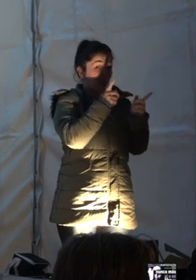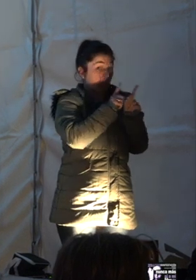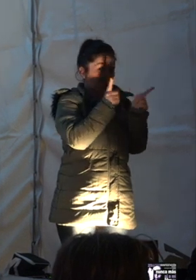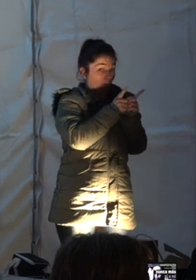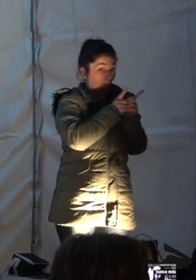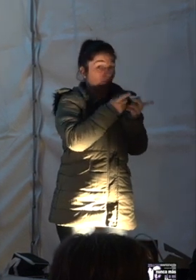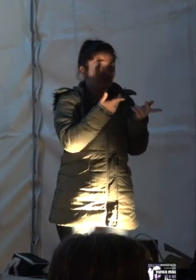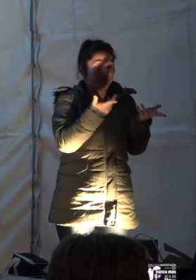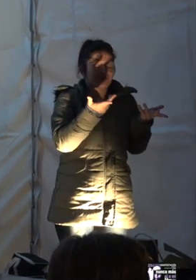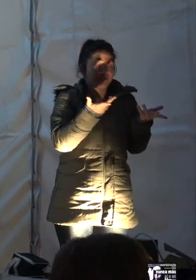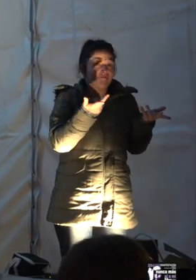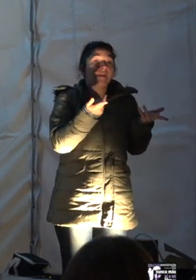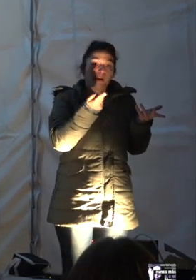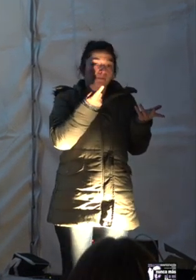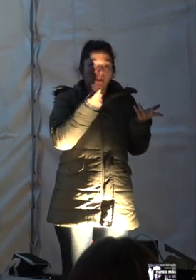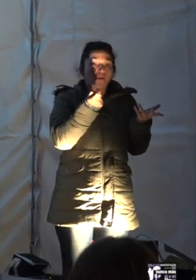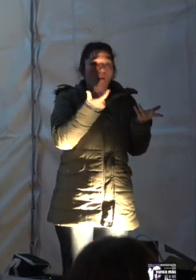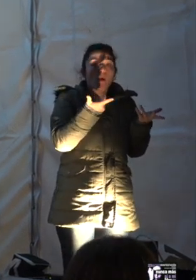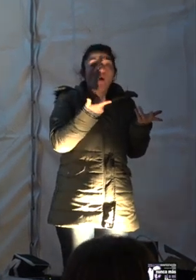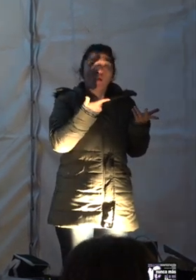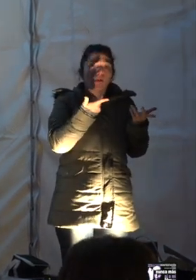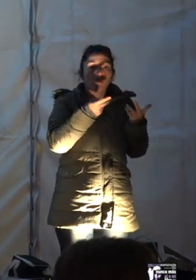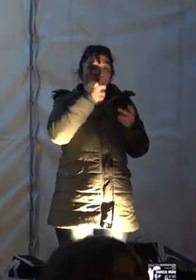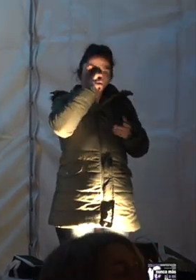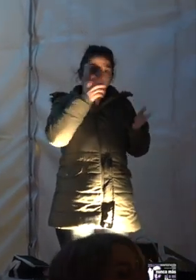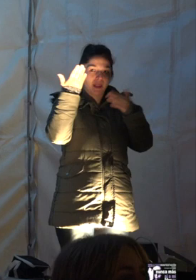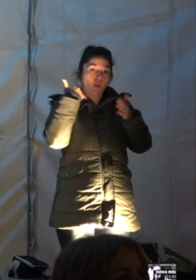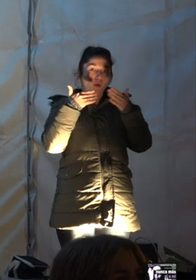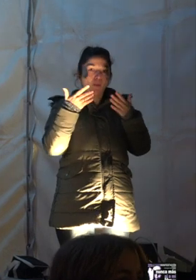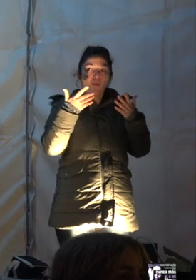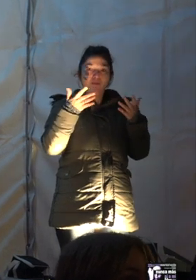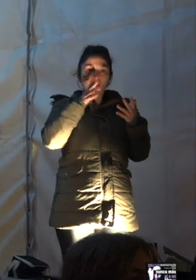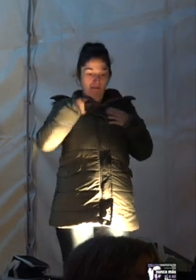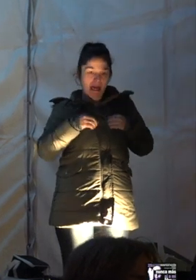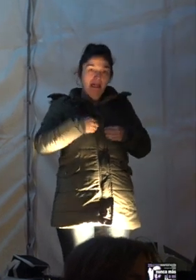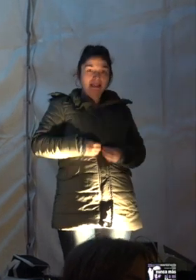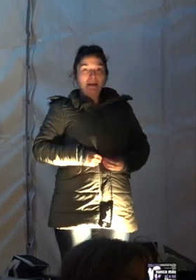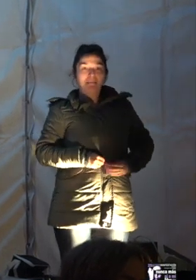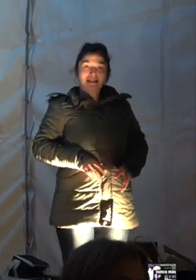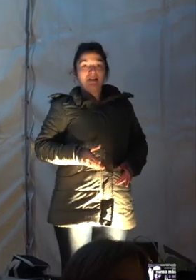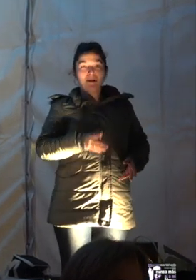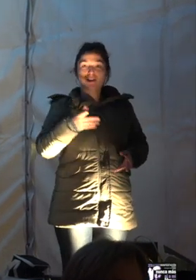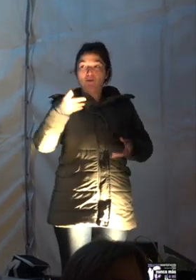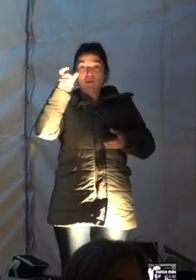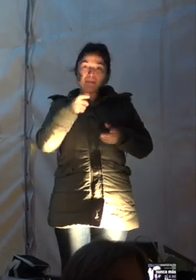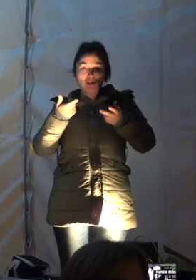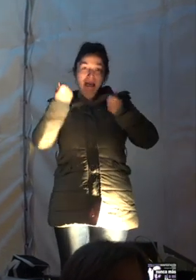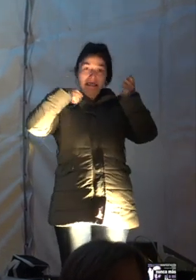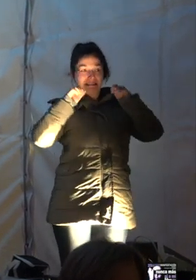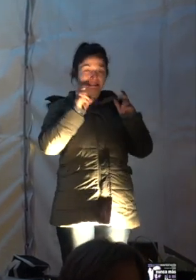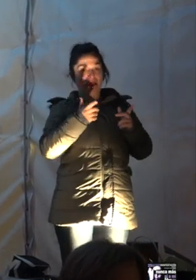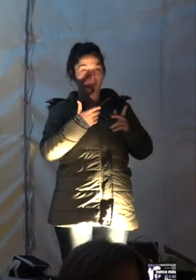condiciones, como os imagináis, de cierta precariedad para vestirse, para mínimamente caracterizarse como